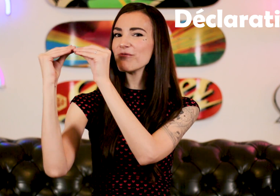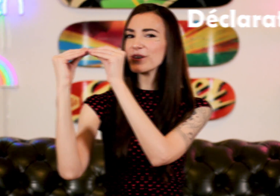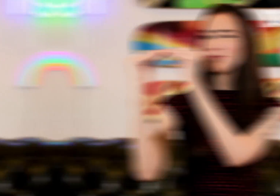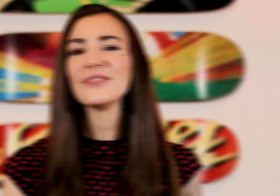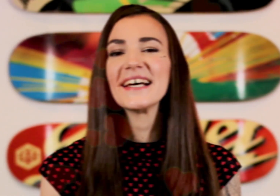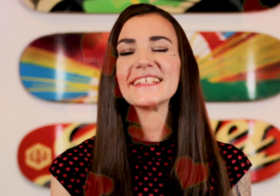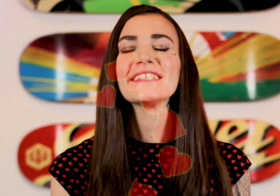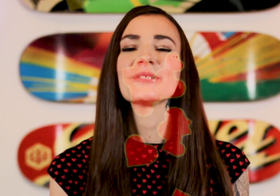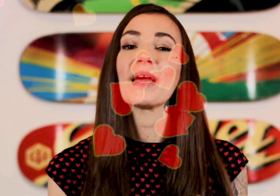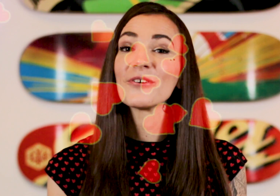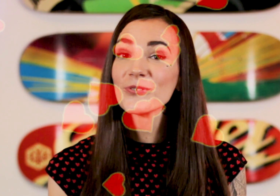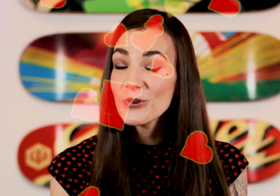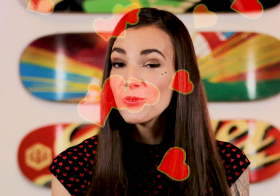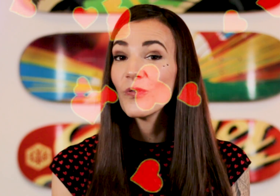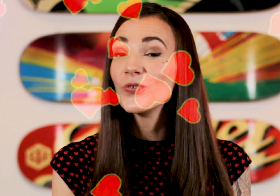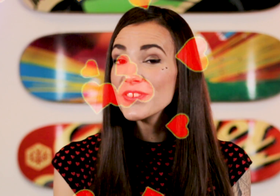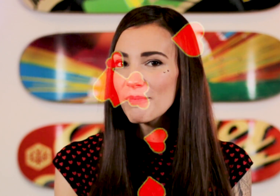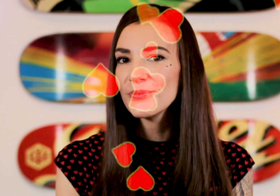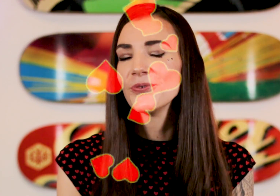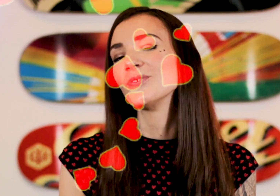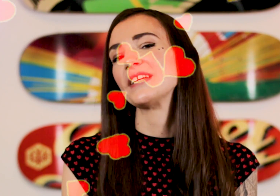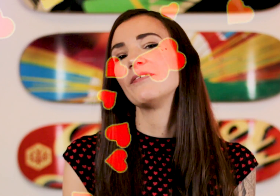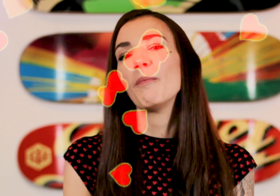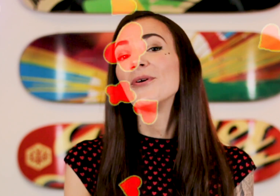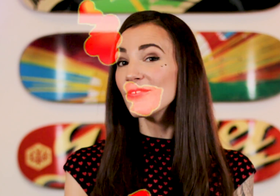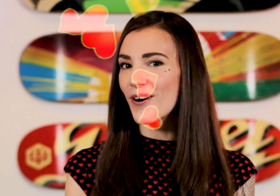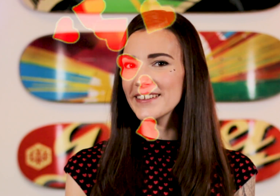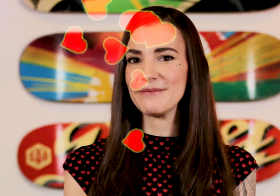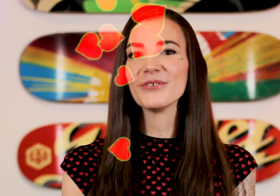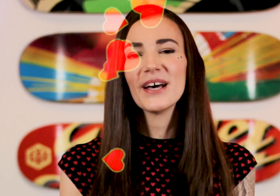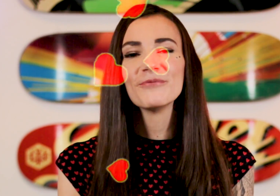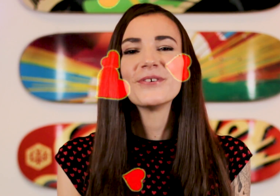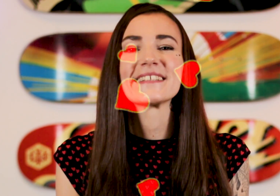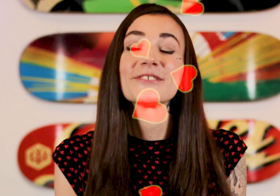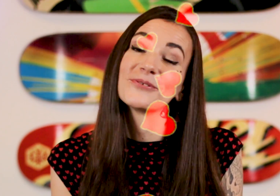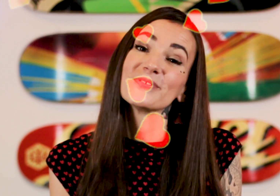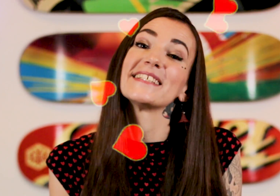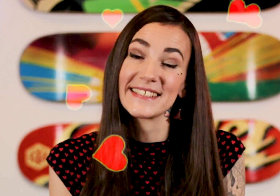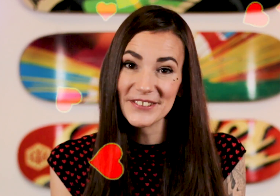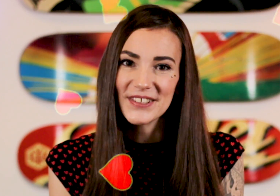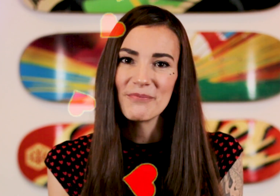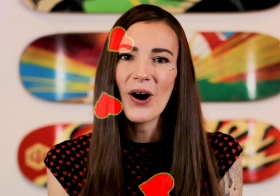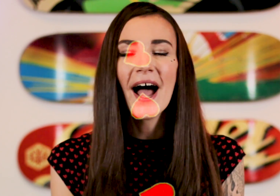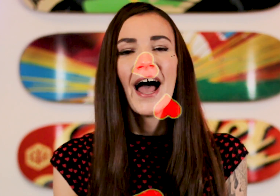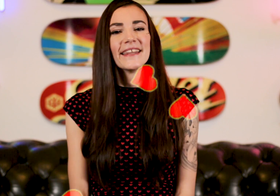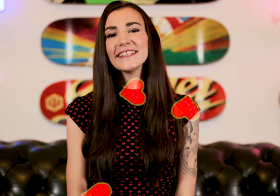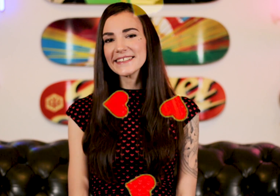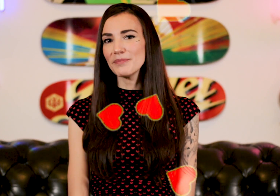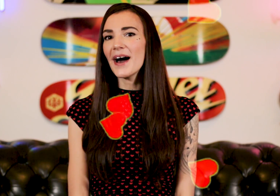d'amour. Voilà, et j'espère que ce cours vous a plu, qu'il va pleuvoir des mots d'amour et surtout des signes d'amour. N'hésitez pas